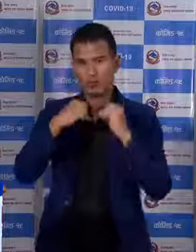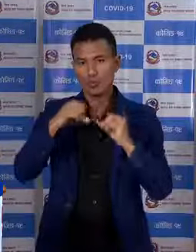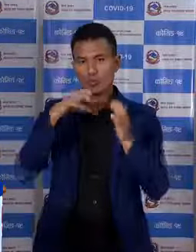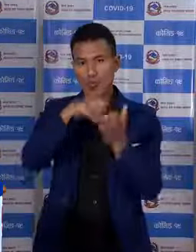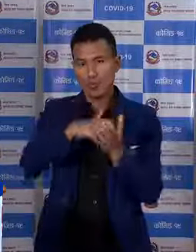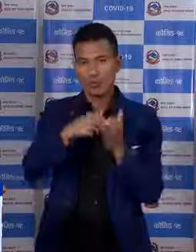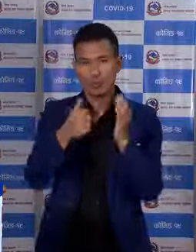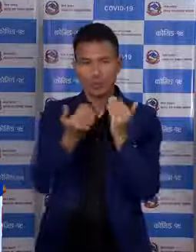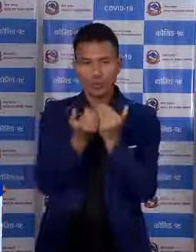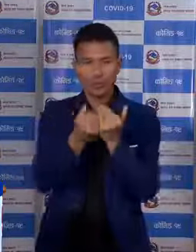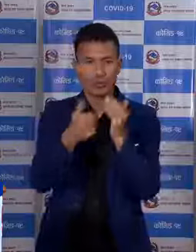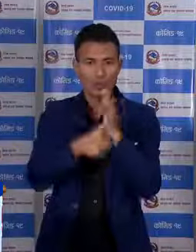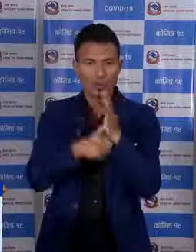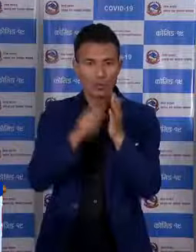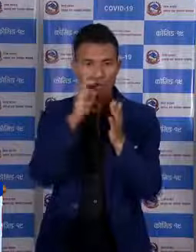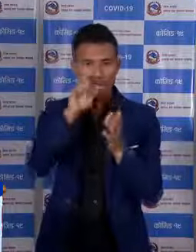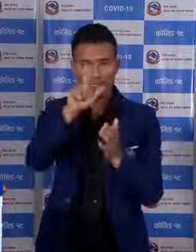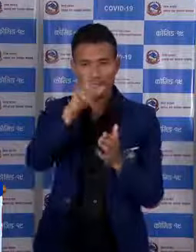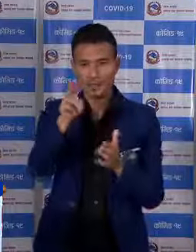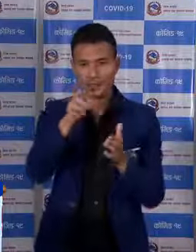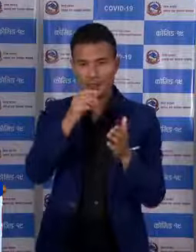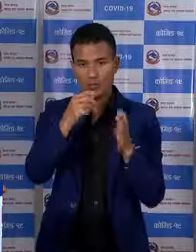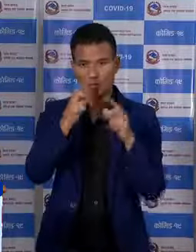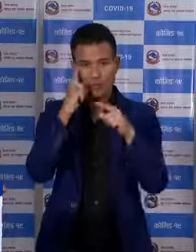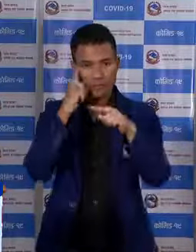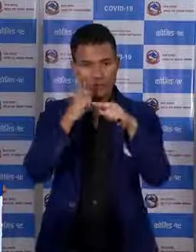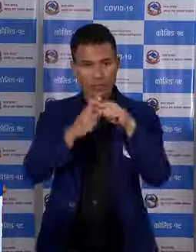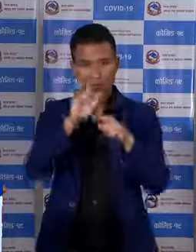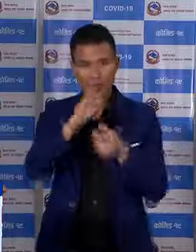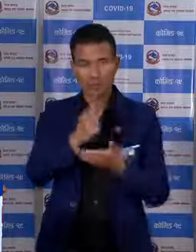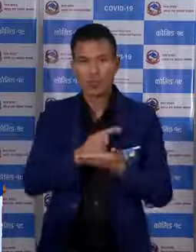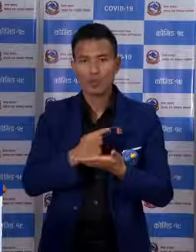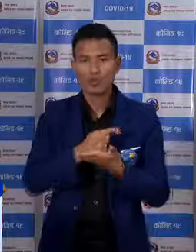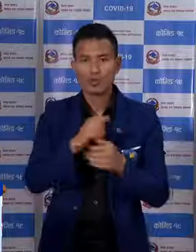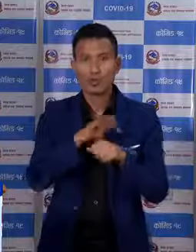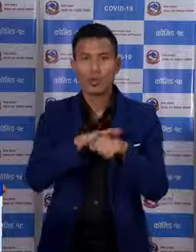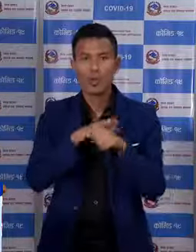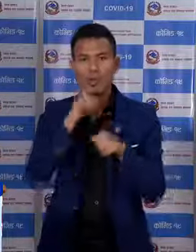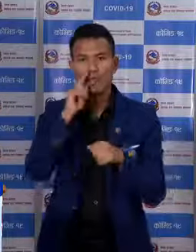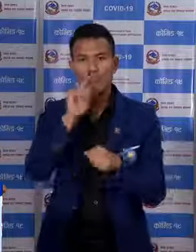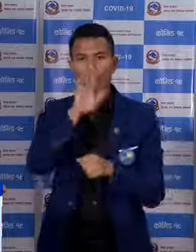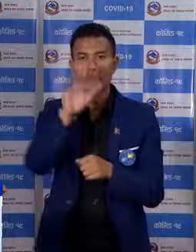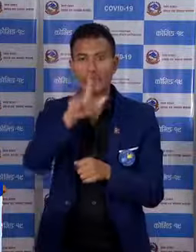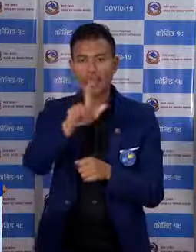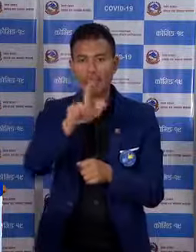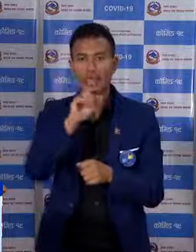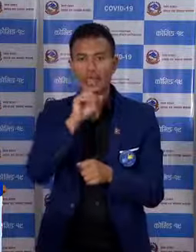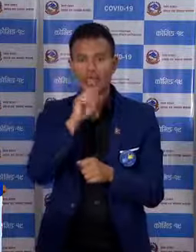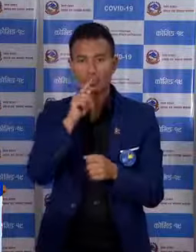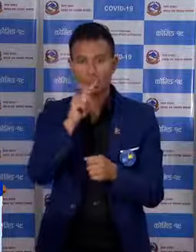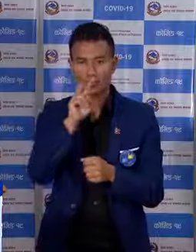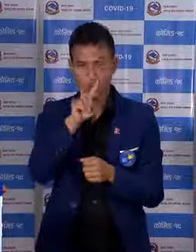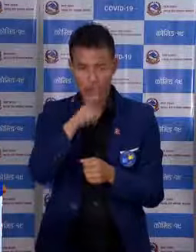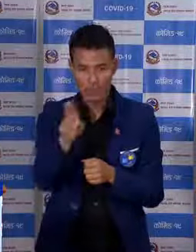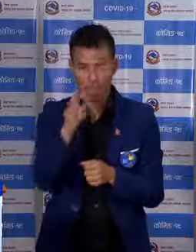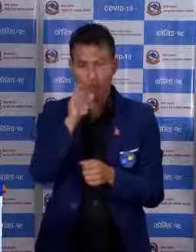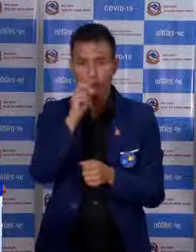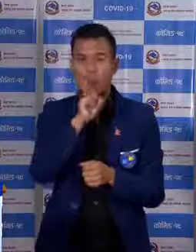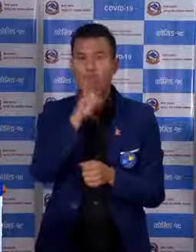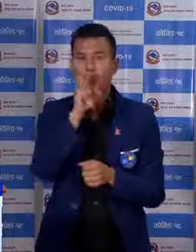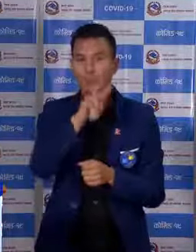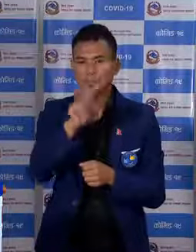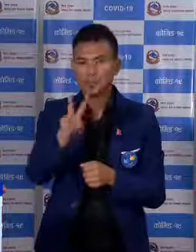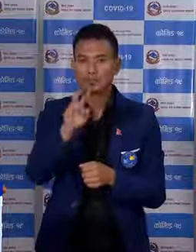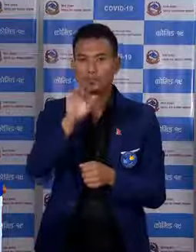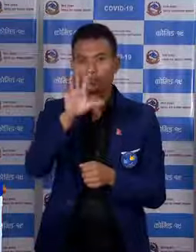परेक्षेन मा साथ जाना को पुजिटिव आयको छा वहारू कपिल बस्तु माय देभी 7 का 2 जाना हुनुँँछा 22 बर्स र पचास